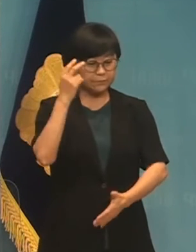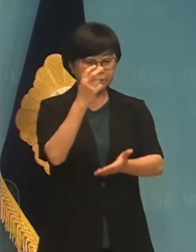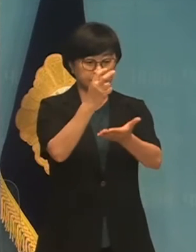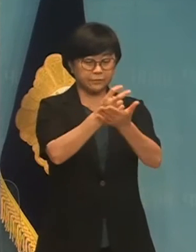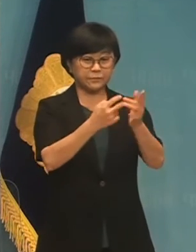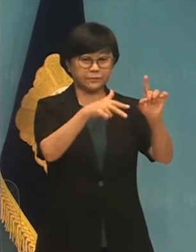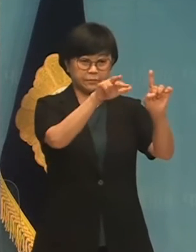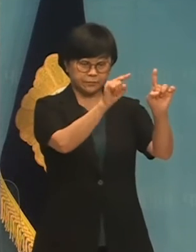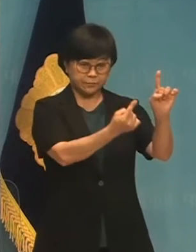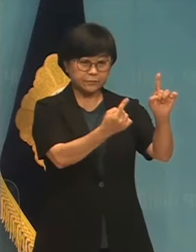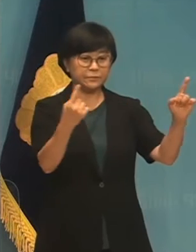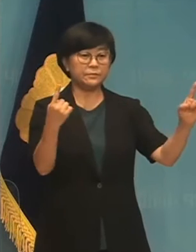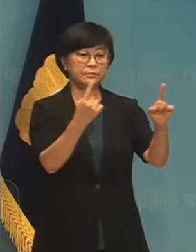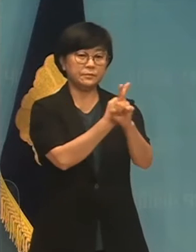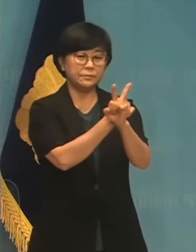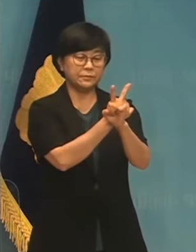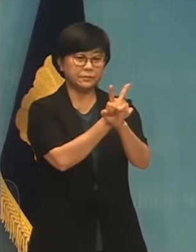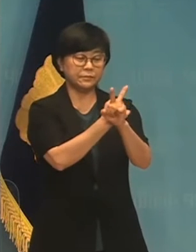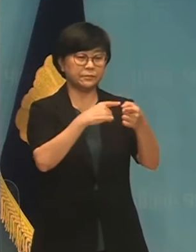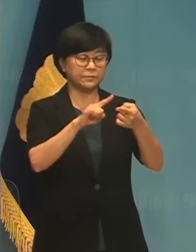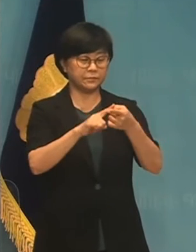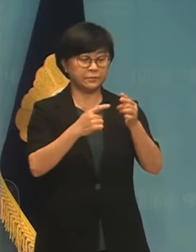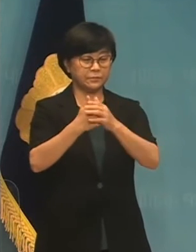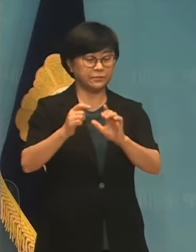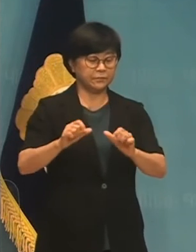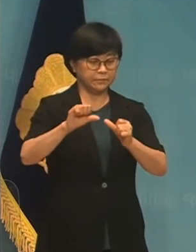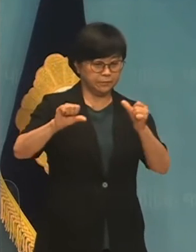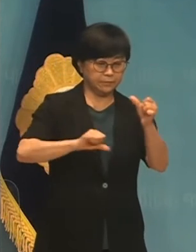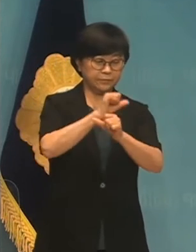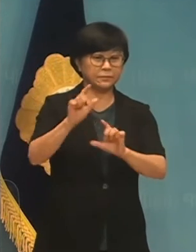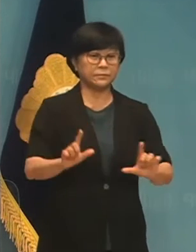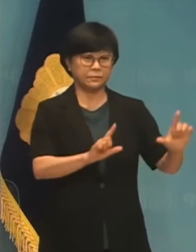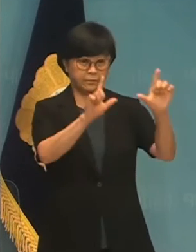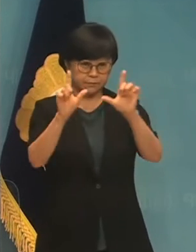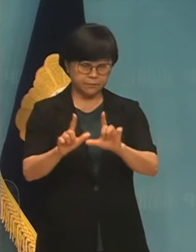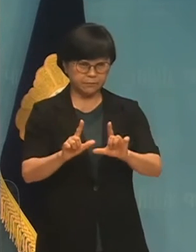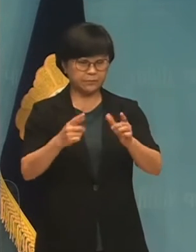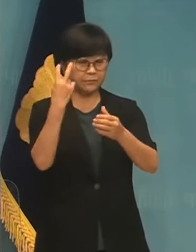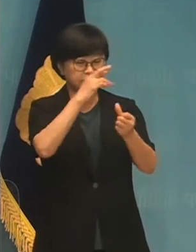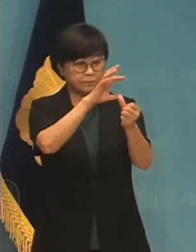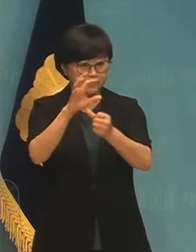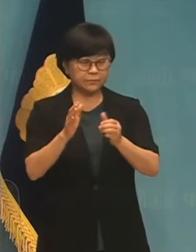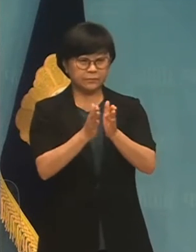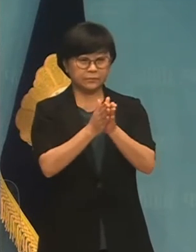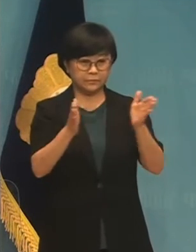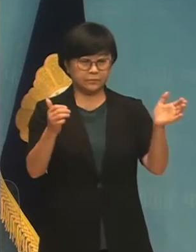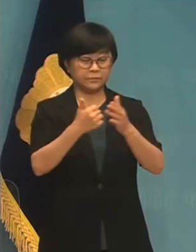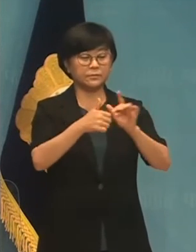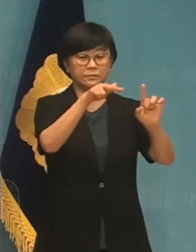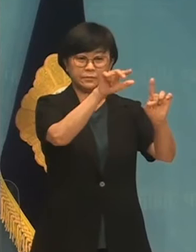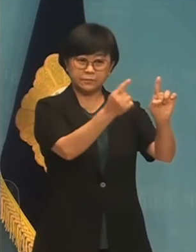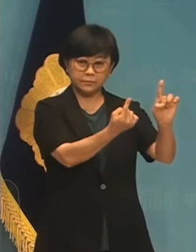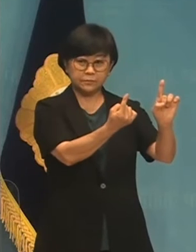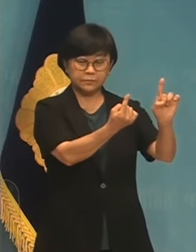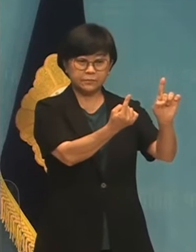헌법 제1조의 개정으로 생태 돌봄의 시대를 열 것입니다. 헌법